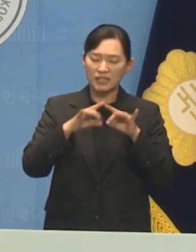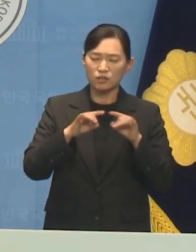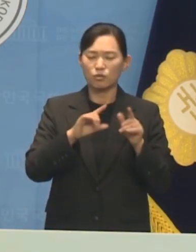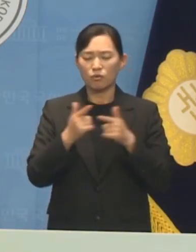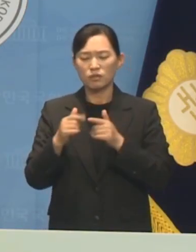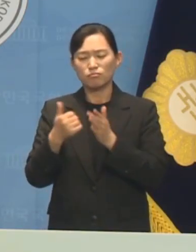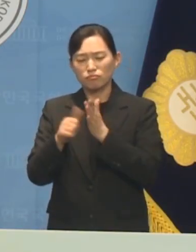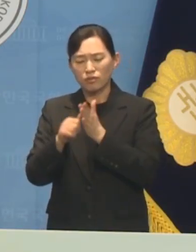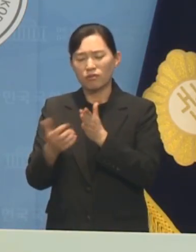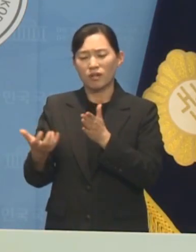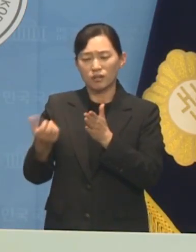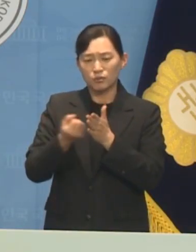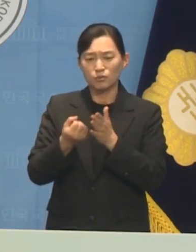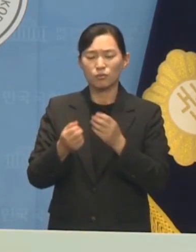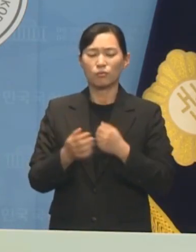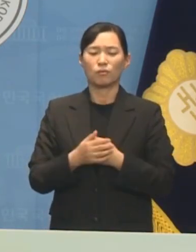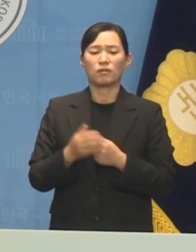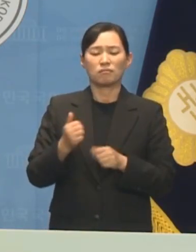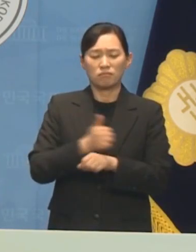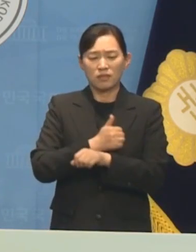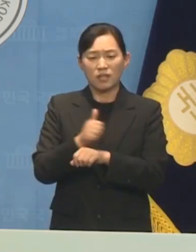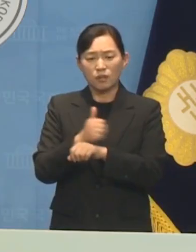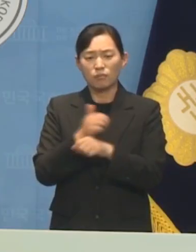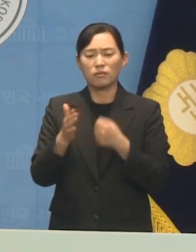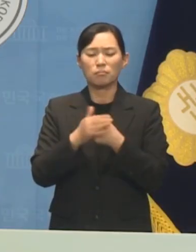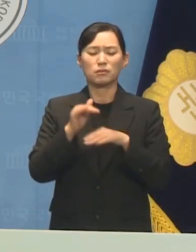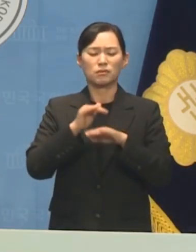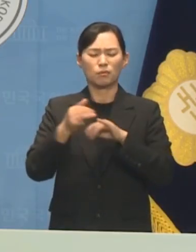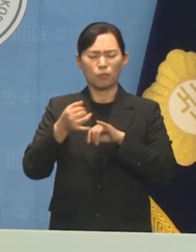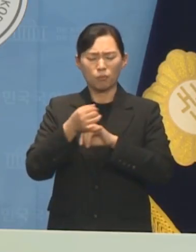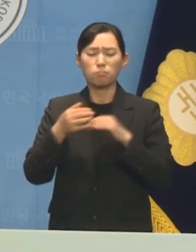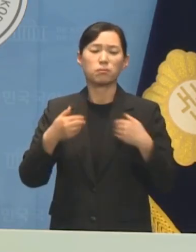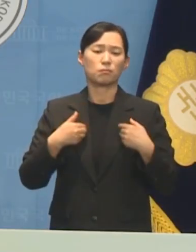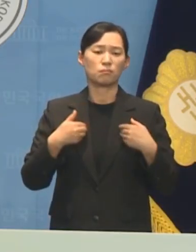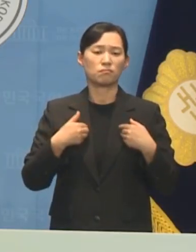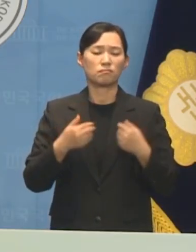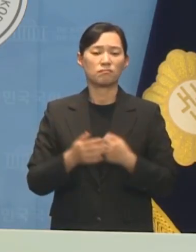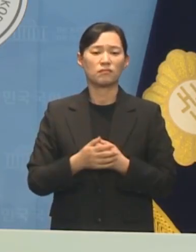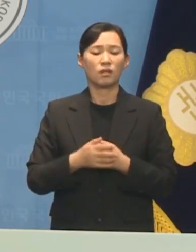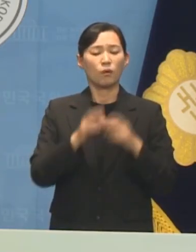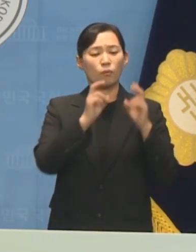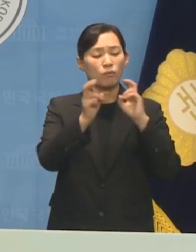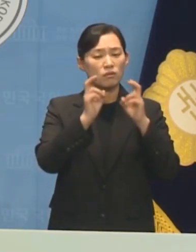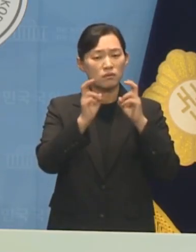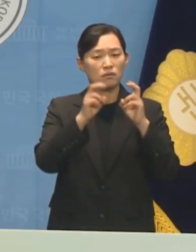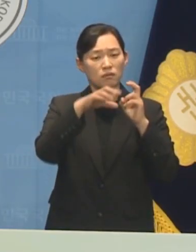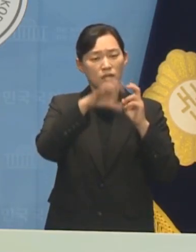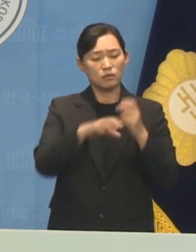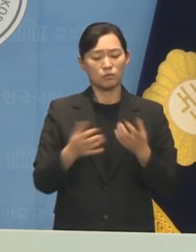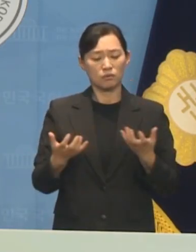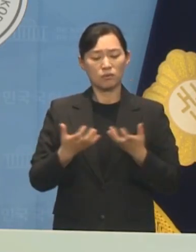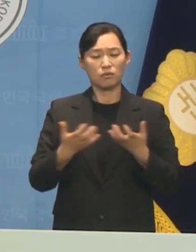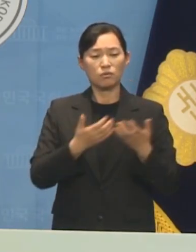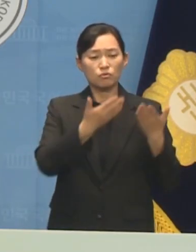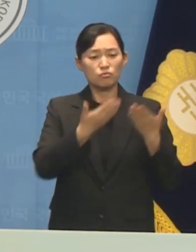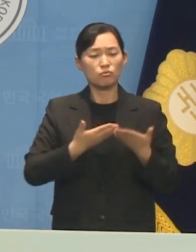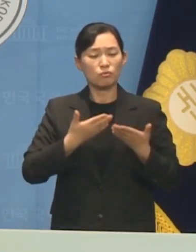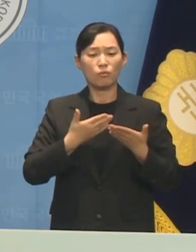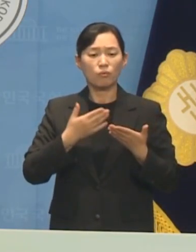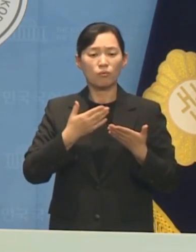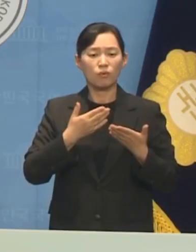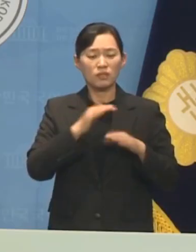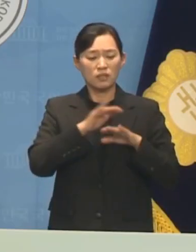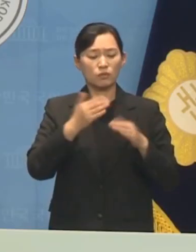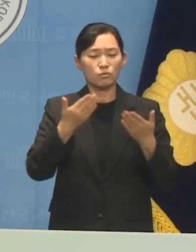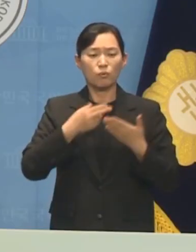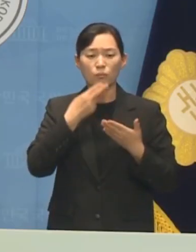싣고 다니며 하므로 차량 이용이 필수적인 사항입니다. 회사에서 업무용 차량을 받지 못해